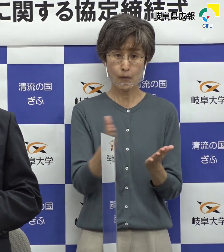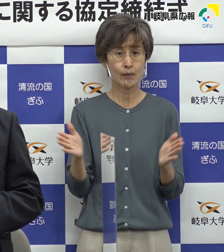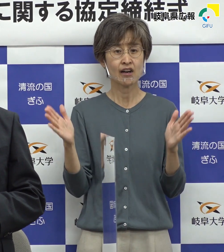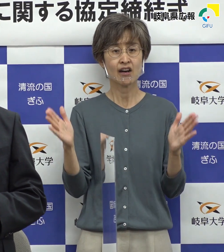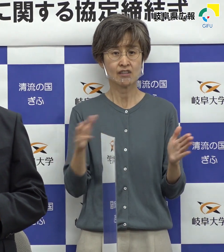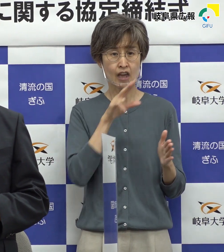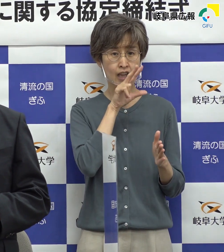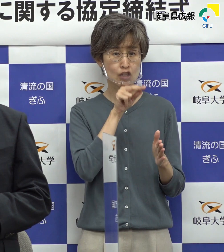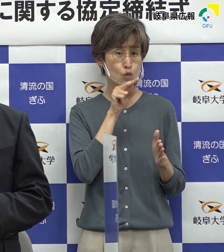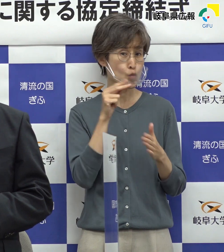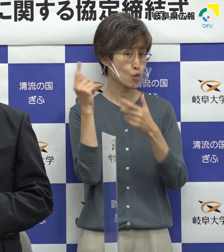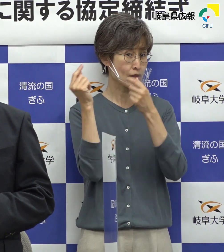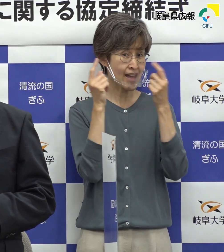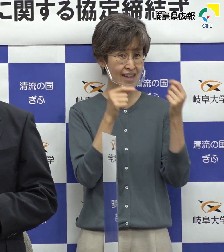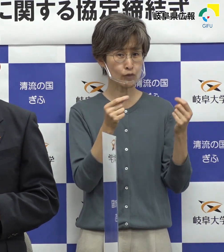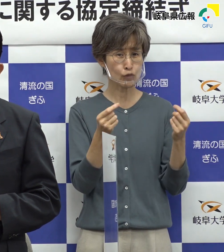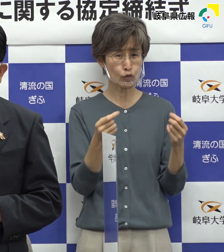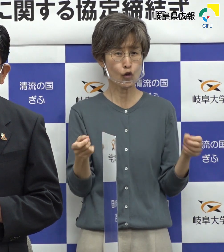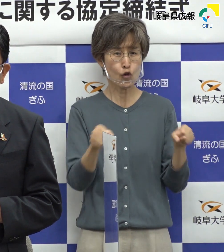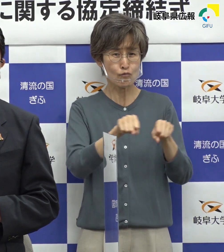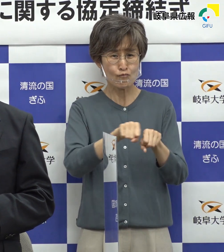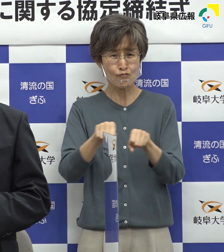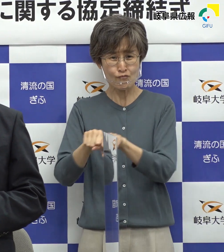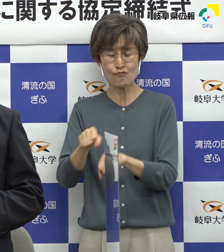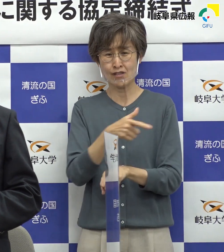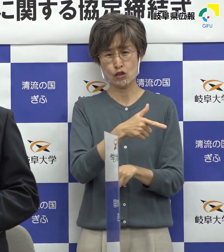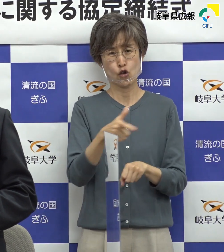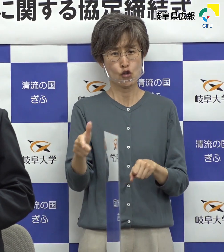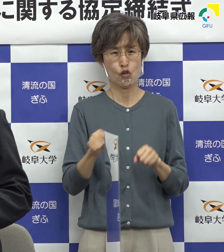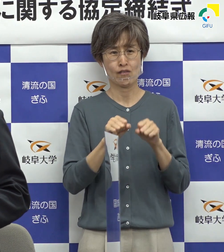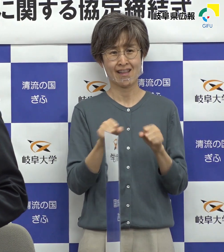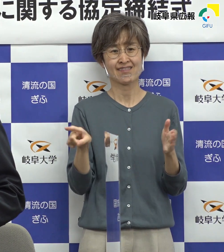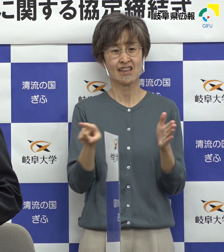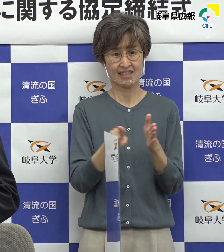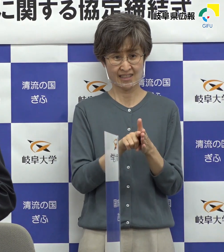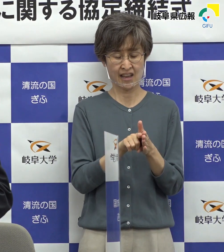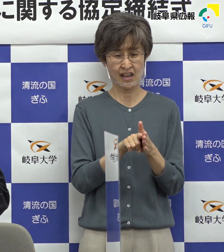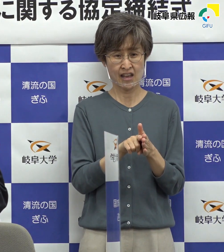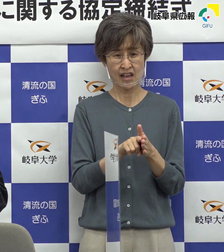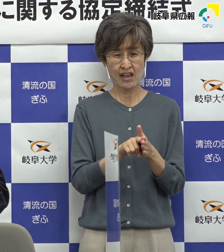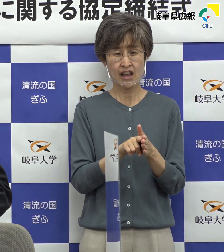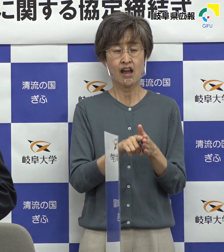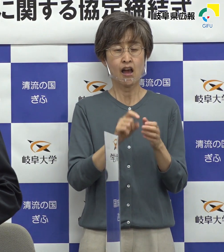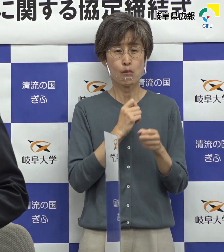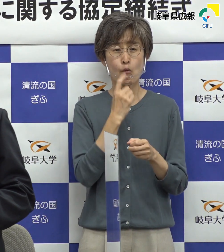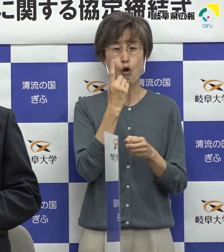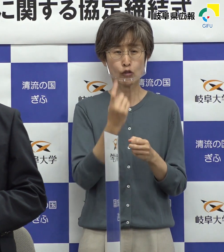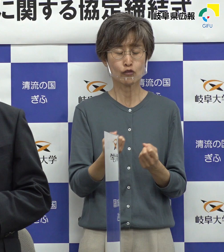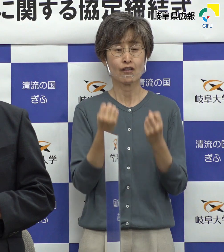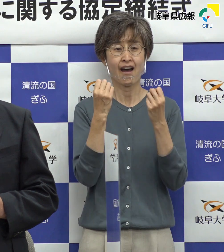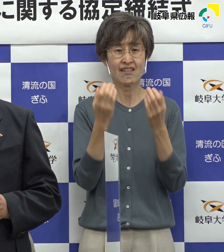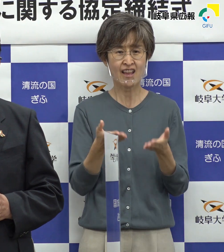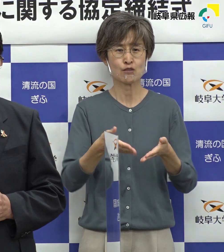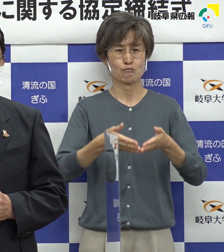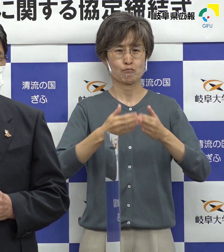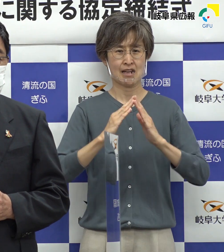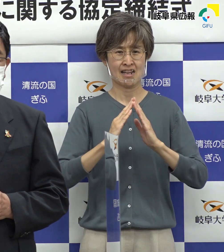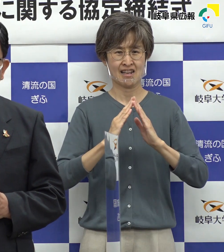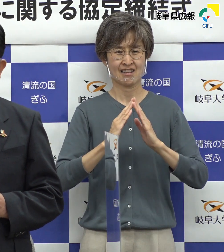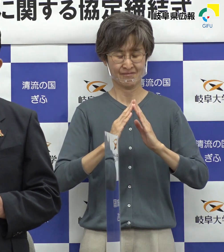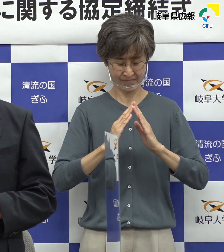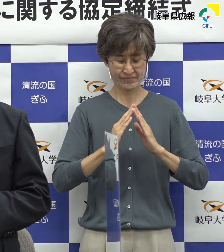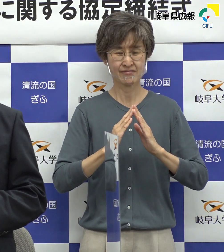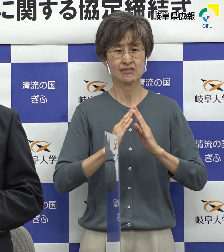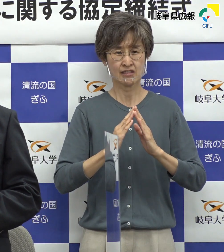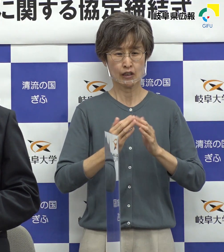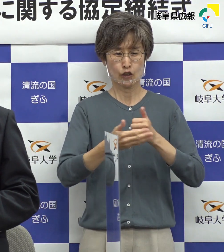学とのこのコラボが進んできておりますが、また一つその岐阜大学と岐阜県との間に新しいページが開かれたと、